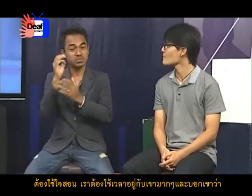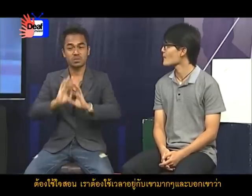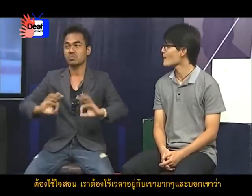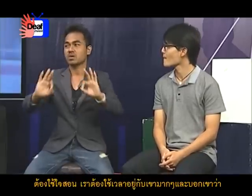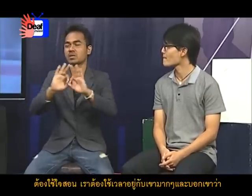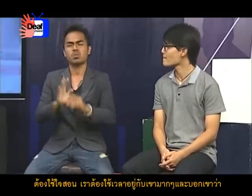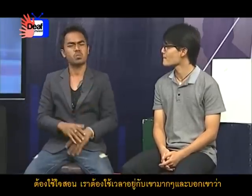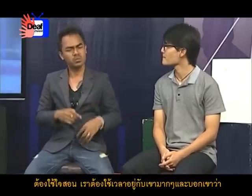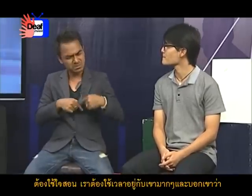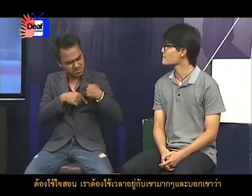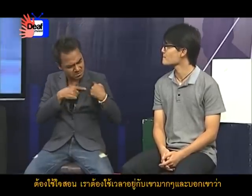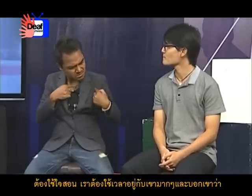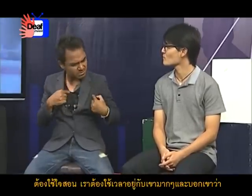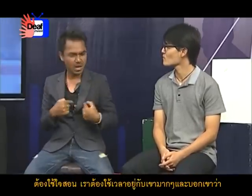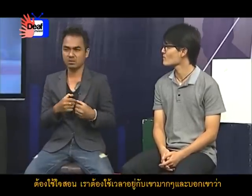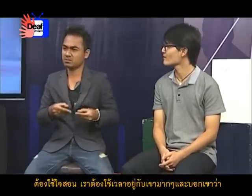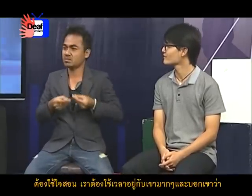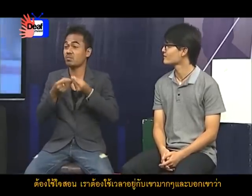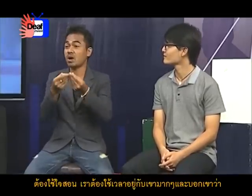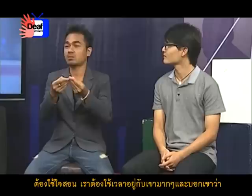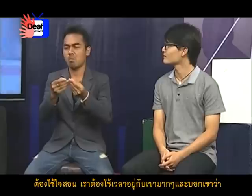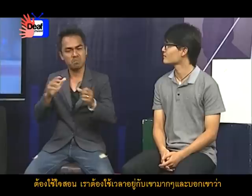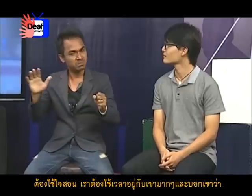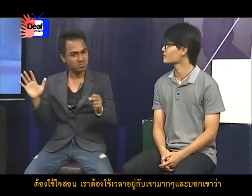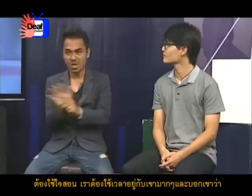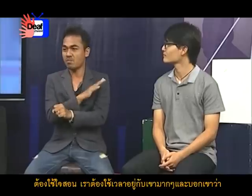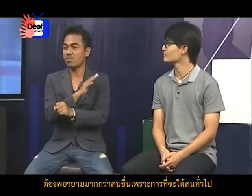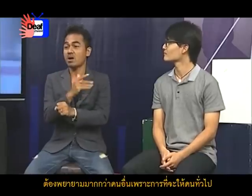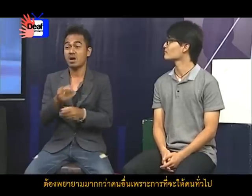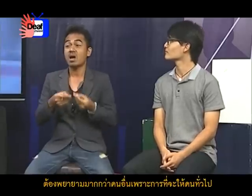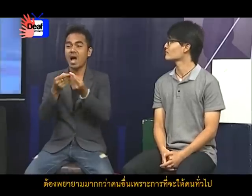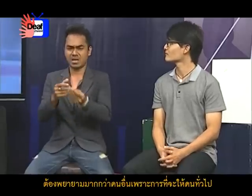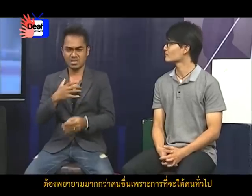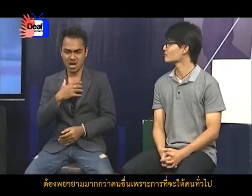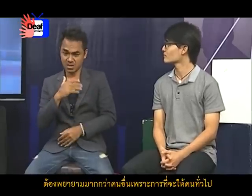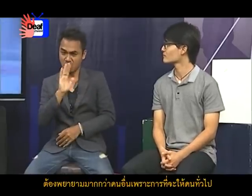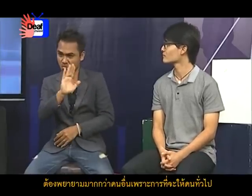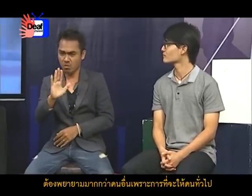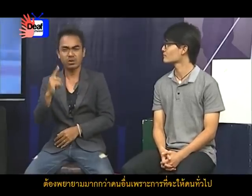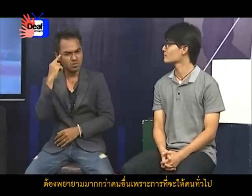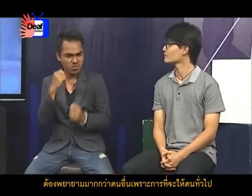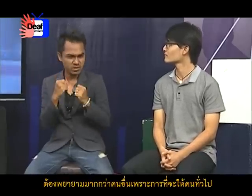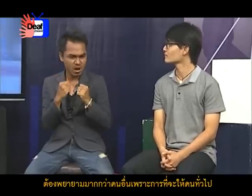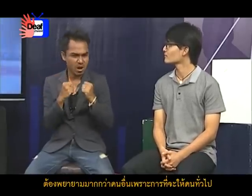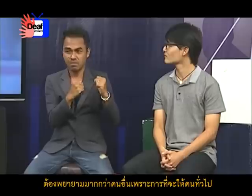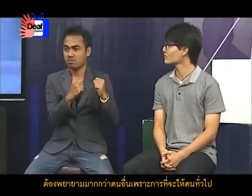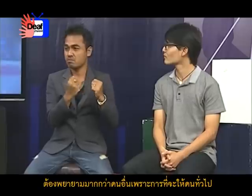ใช้ใจสอนนะฮะเราต้องอยู่กับเขาเยอะๆฮะแล้วก็พยายามบอกเขาว่าให้เขาพยายามมากกว่าคนปกติเพราะมันเป็นเรื่องยากมาก